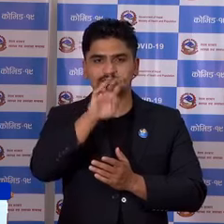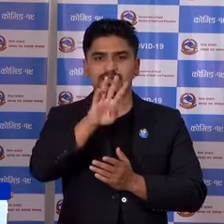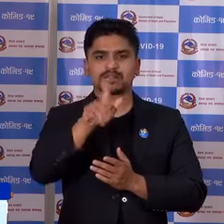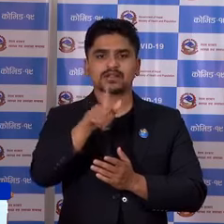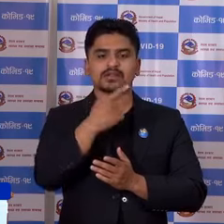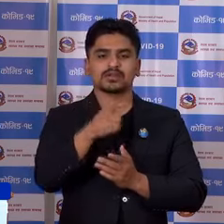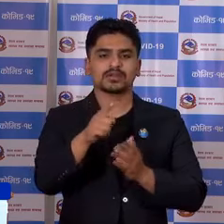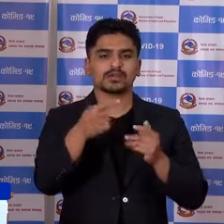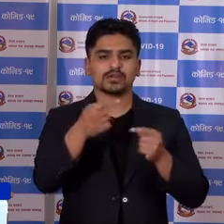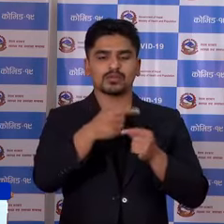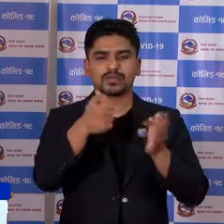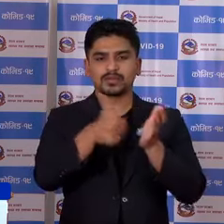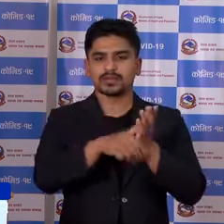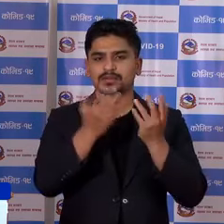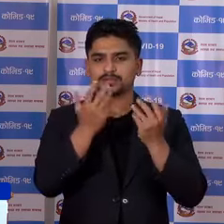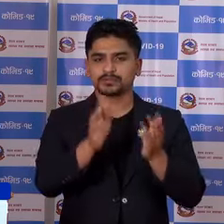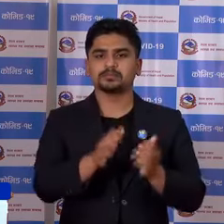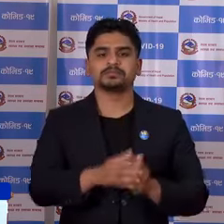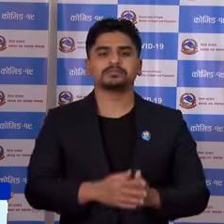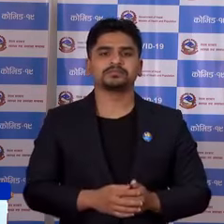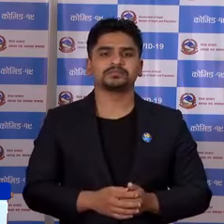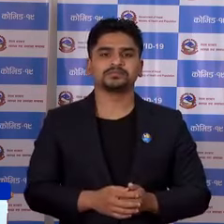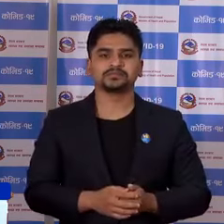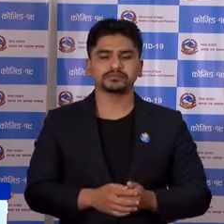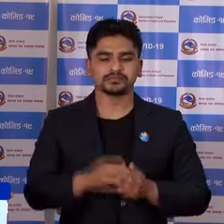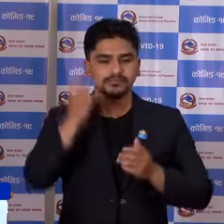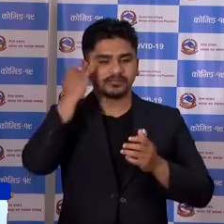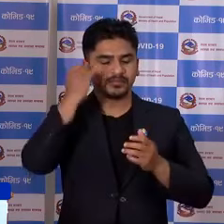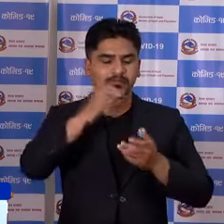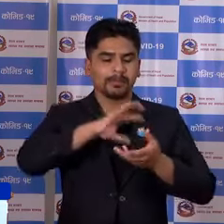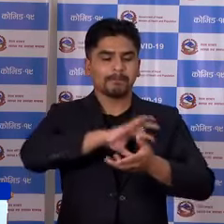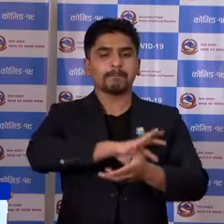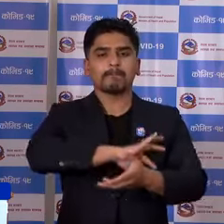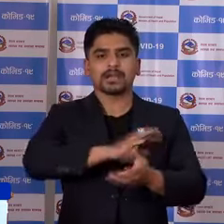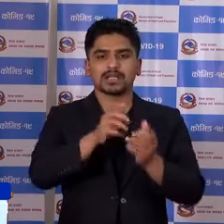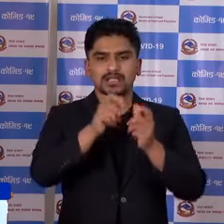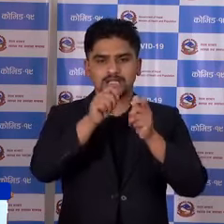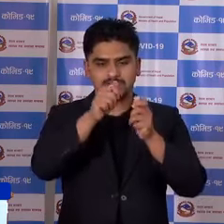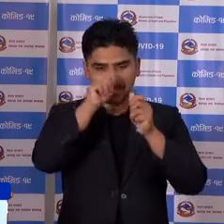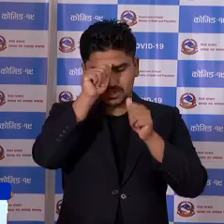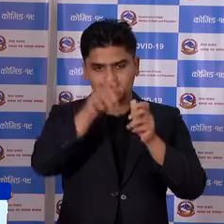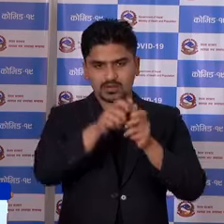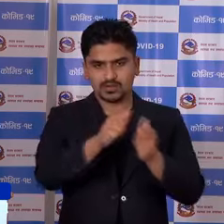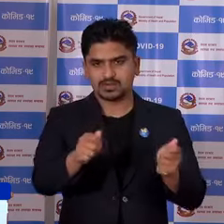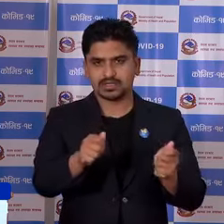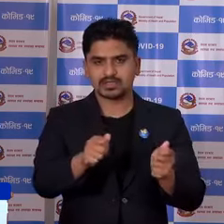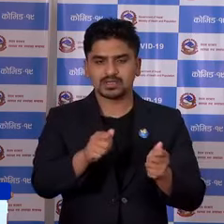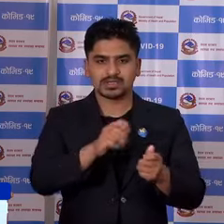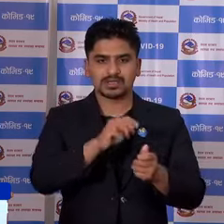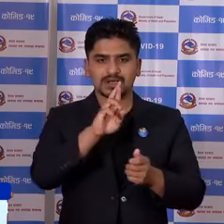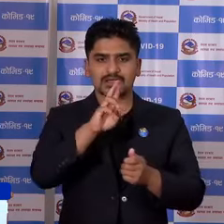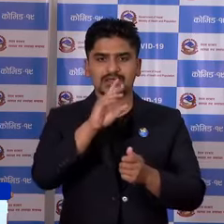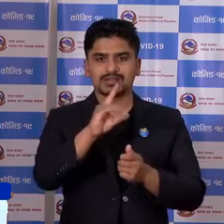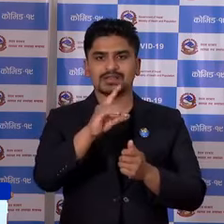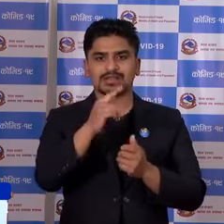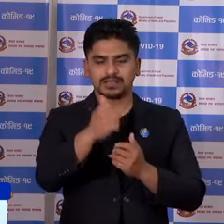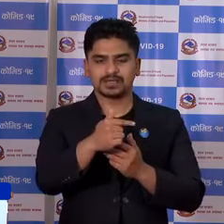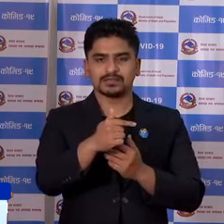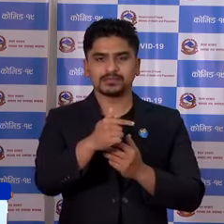1,747 नमुनाहरू परीक्षण भएका छन्। प्रादेशिक विवरण अनुसार आरडिटी विधिबाट गरिएका